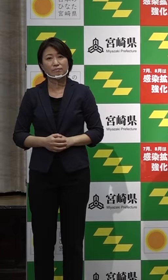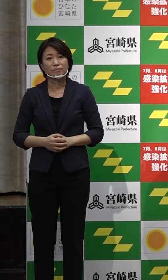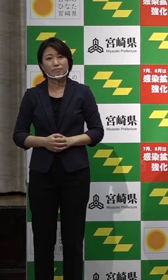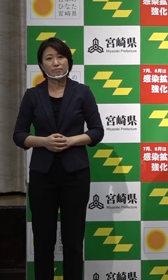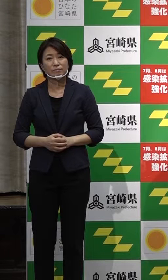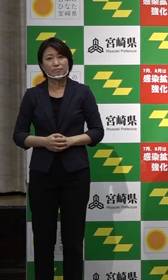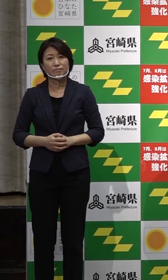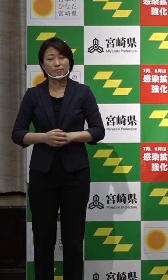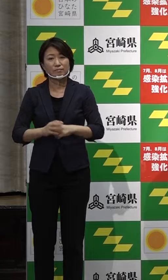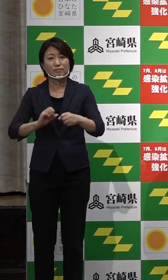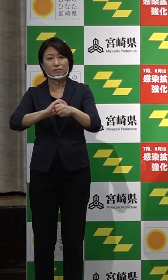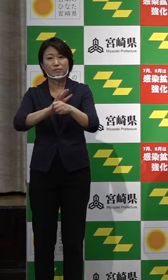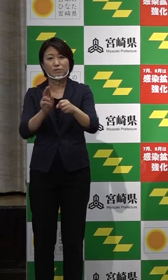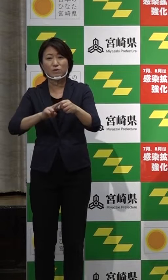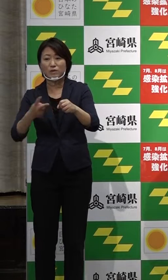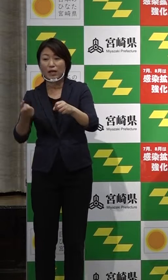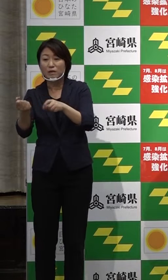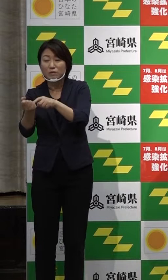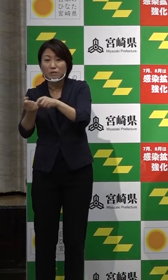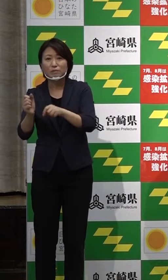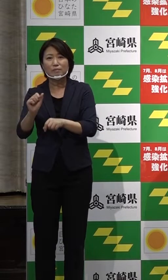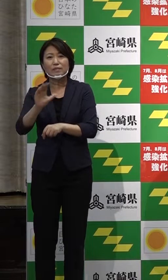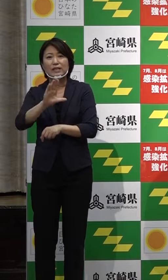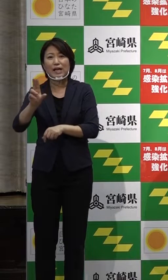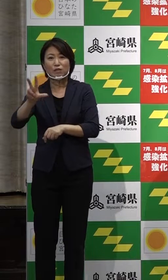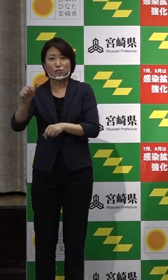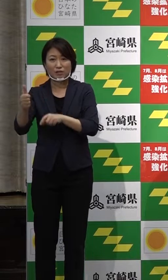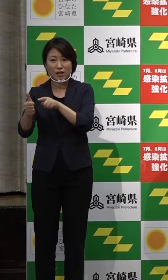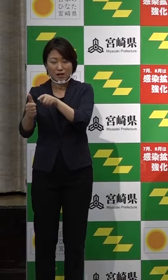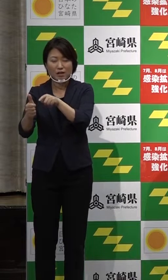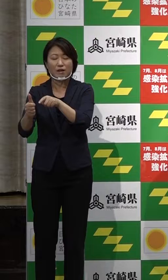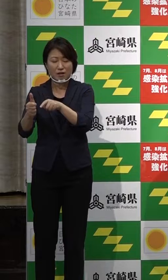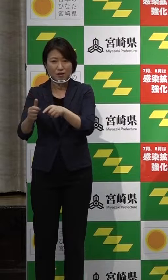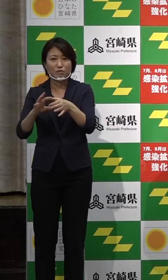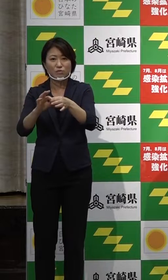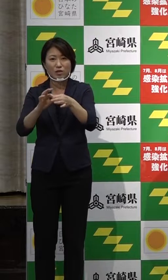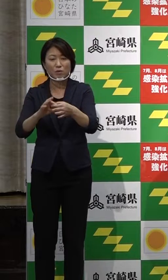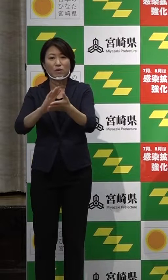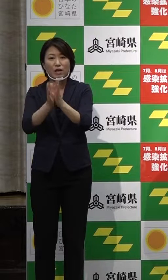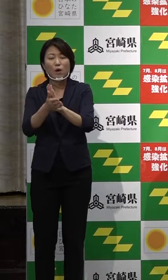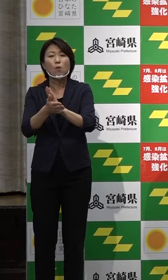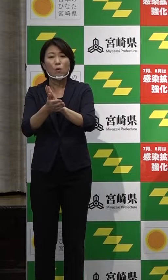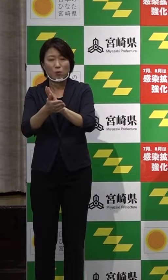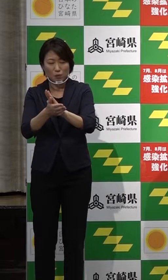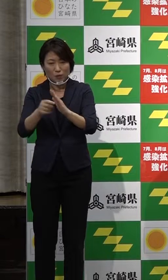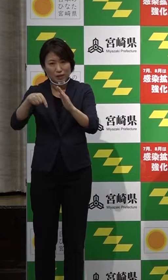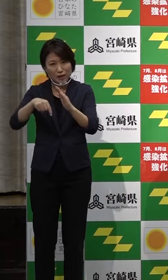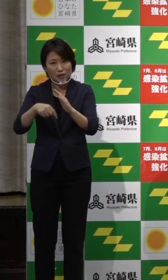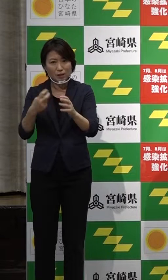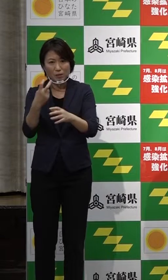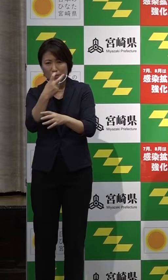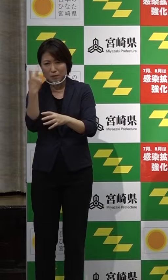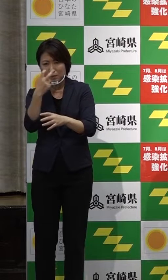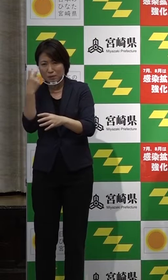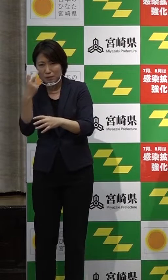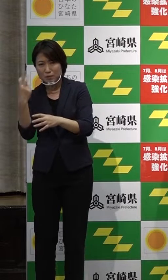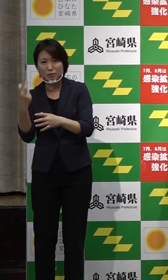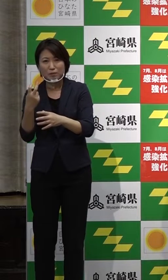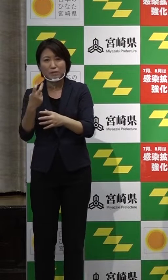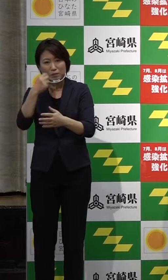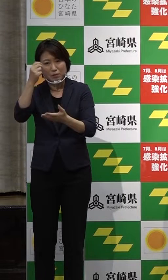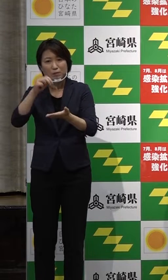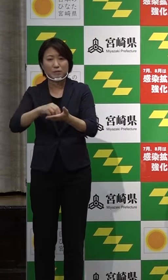この変異株デルタ株につきましても、本県では散見をされておりますが、直